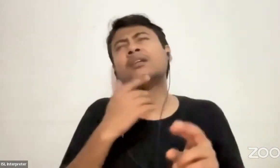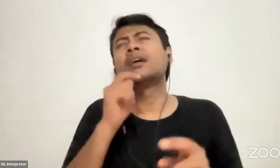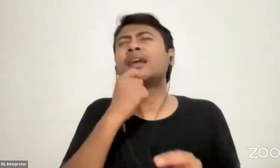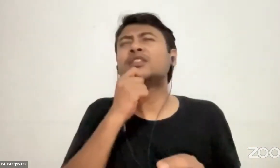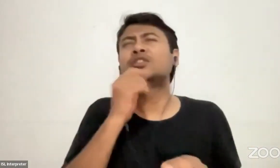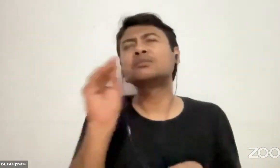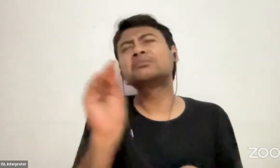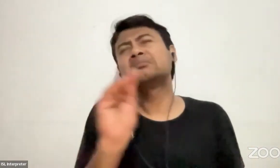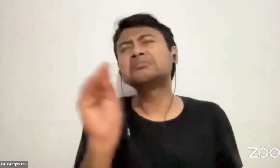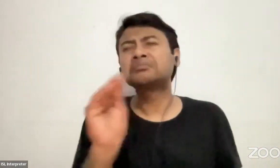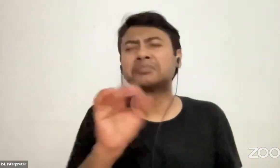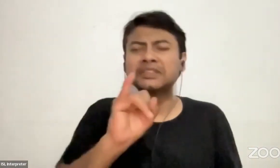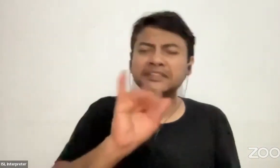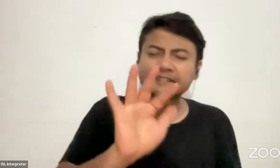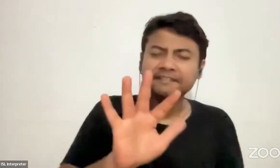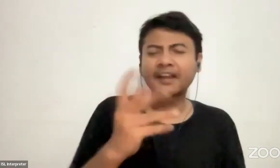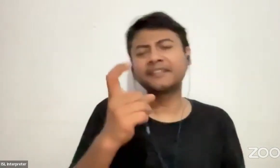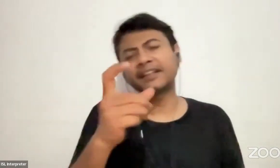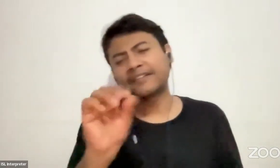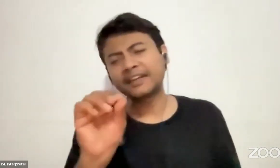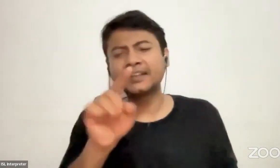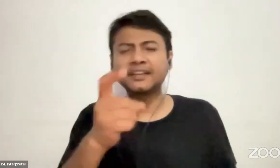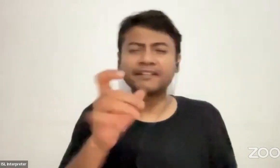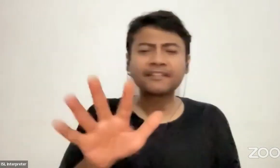होगी, बताइए आप मुझे।